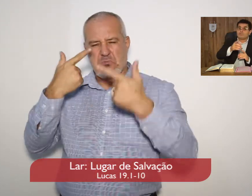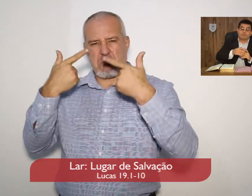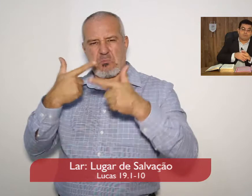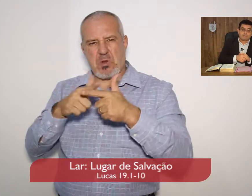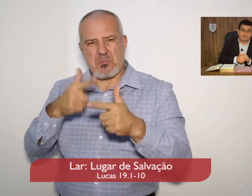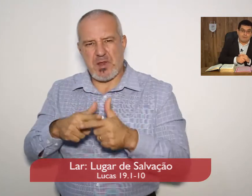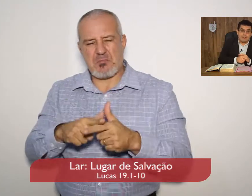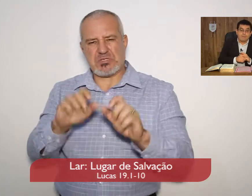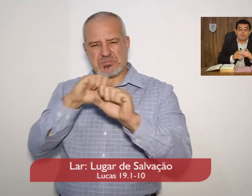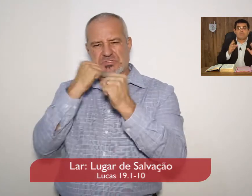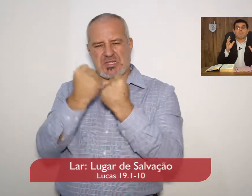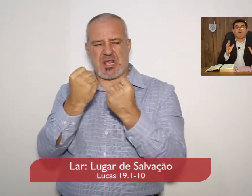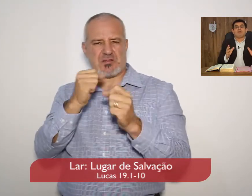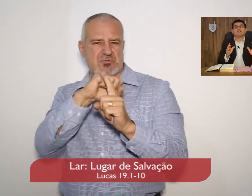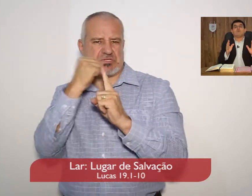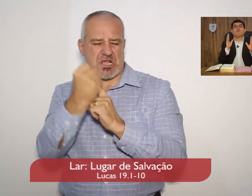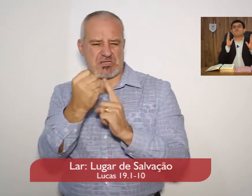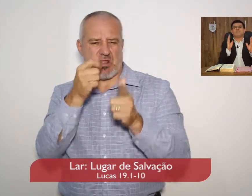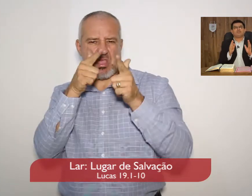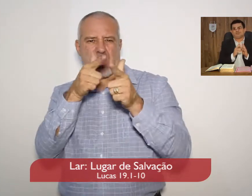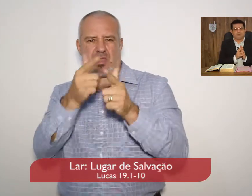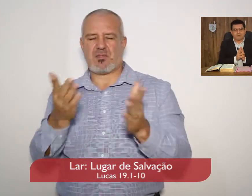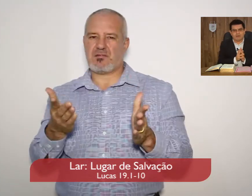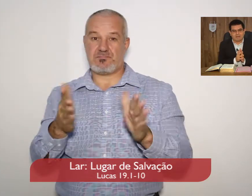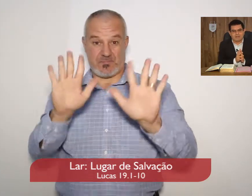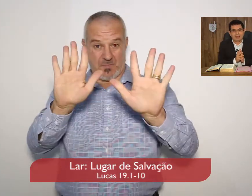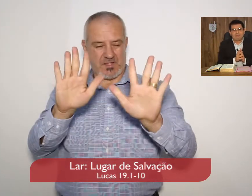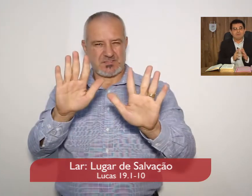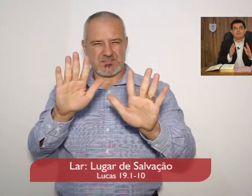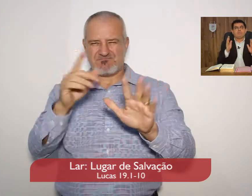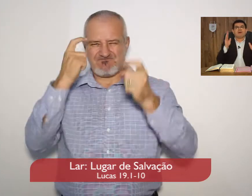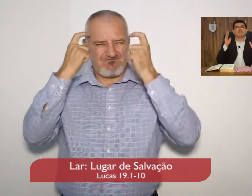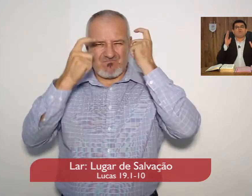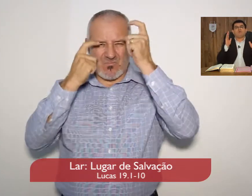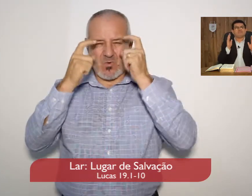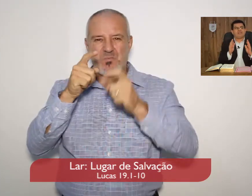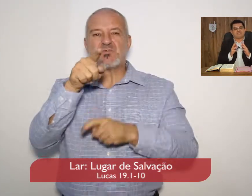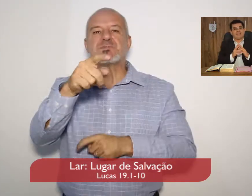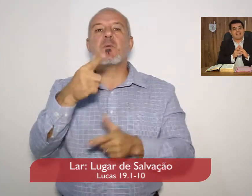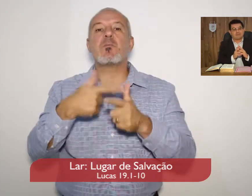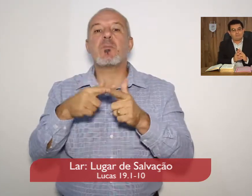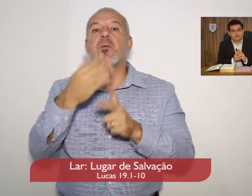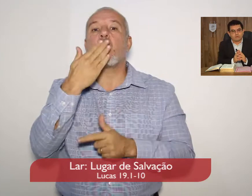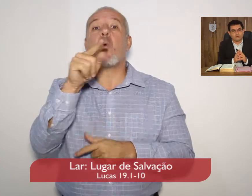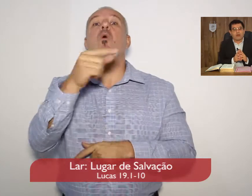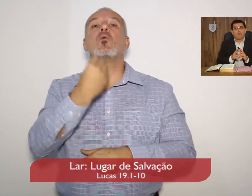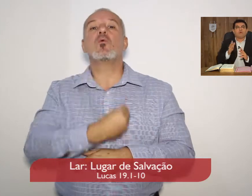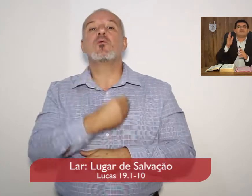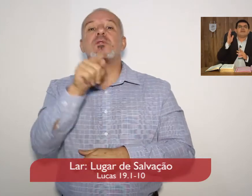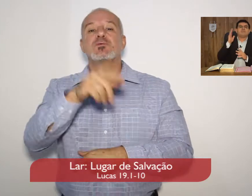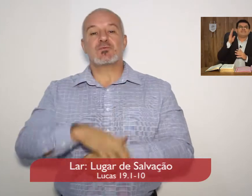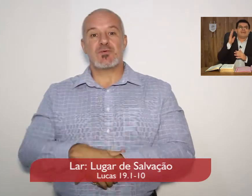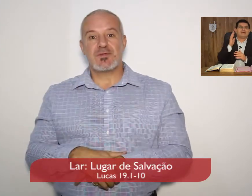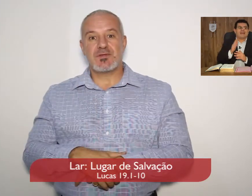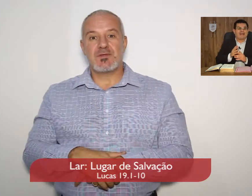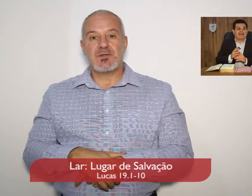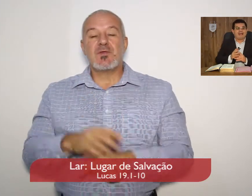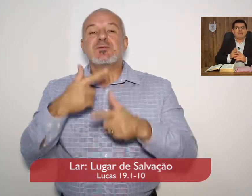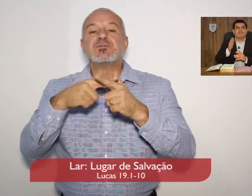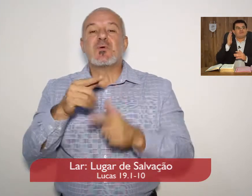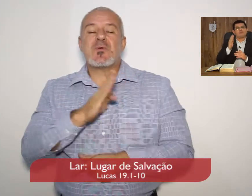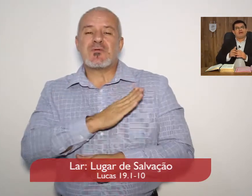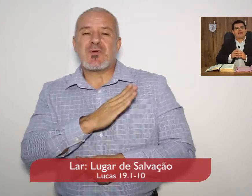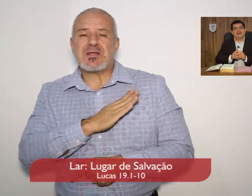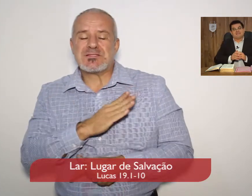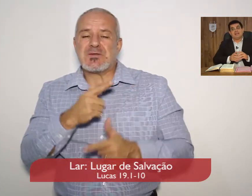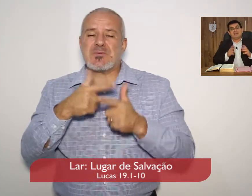quero dizer para você, não importa qual seja o seu problema, não importa qual seja a sua dor, nós queremos